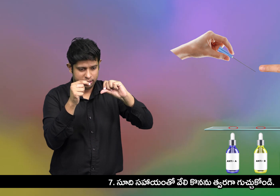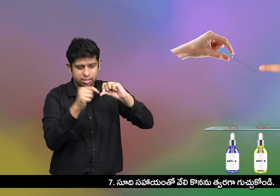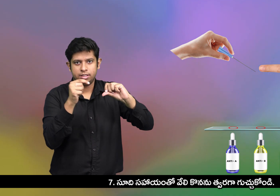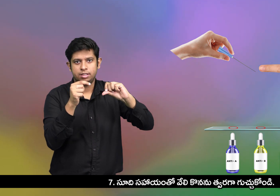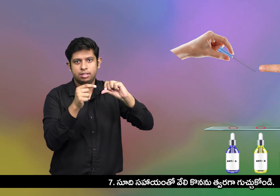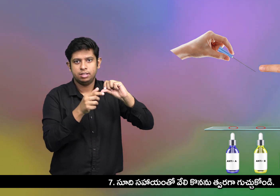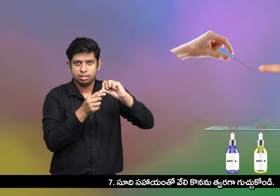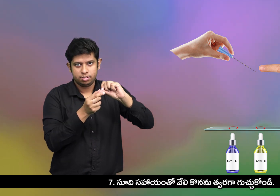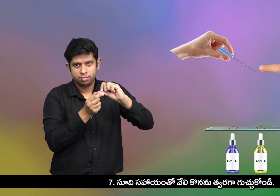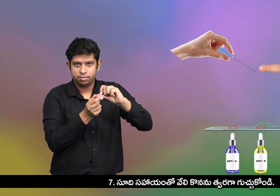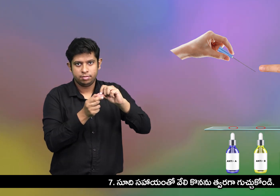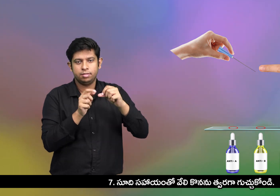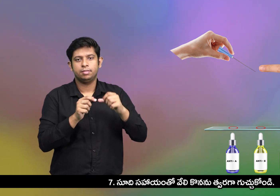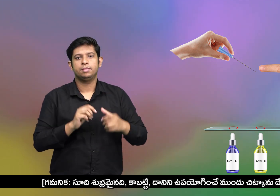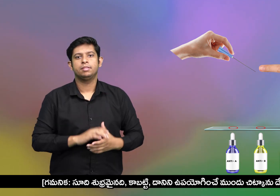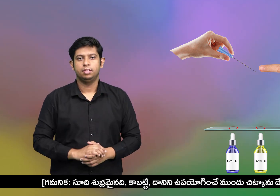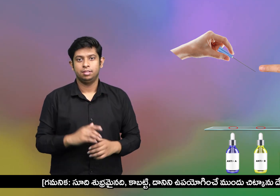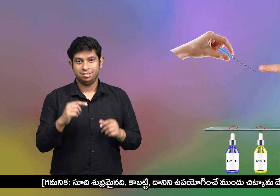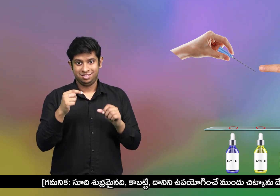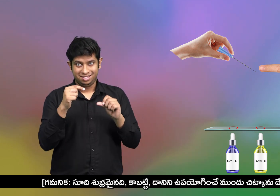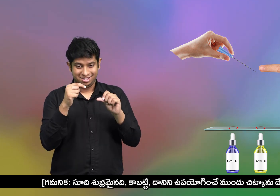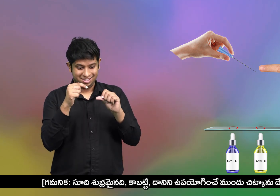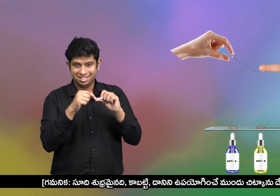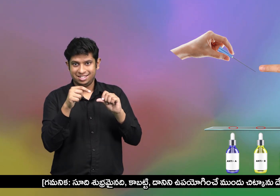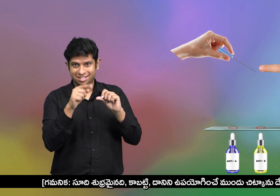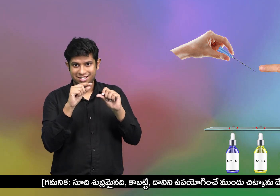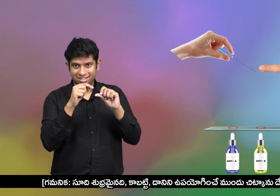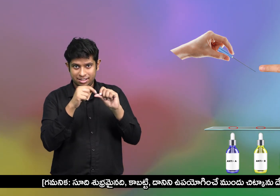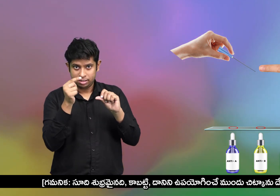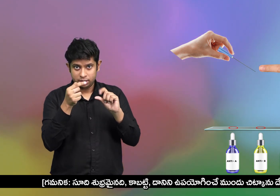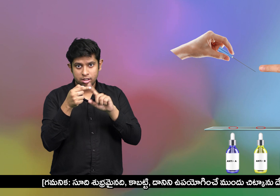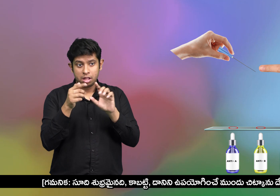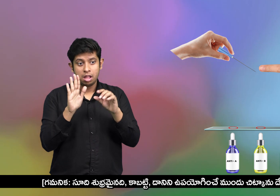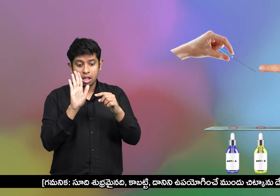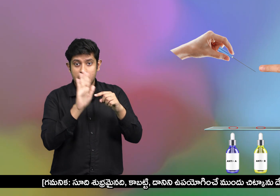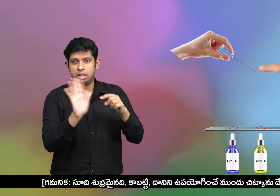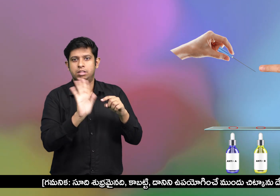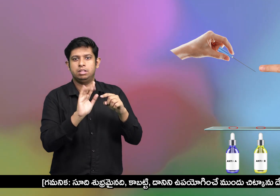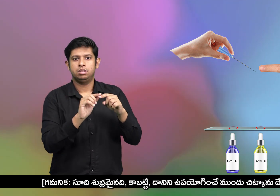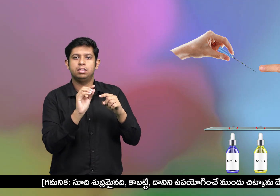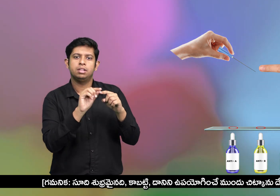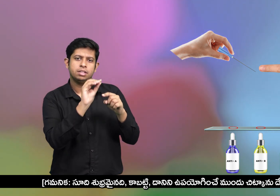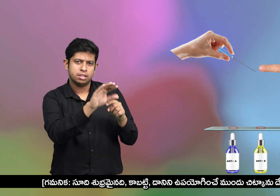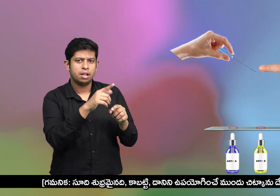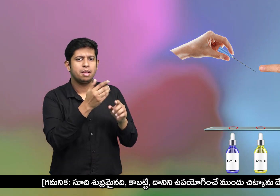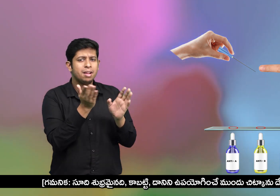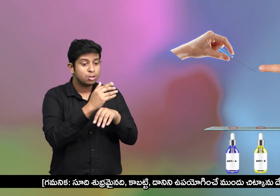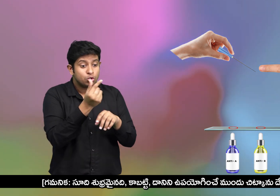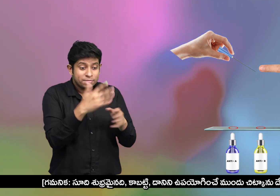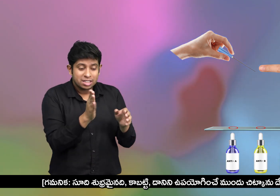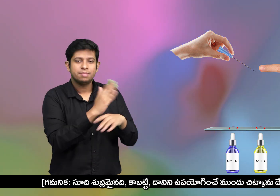కొనను త్వరగా గుచ్చుకోండి. గమనిక: సూది శుభ్రమైనది కాబట్టి దానిని ఉపయోగించే